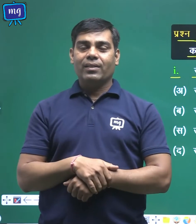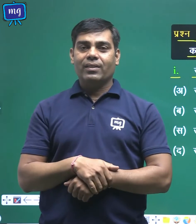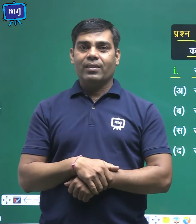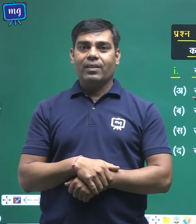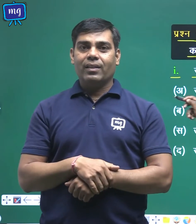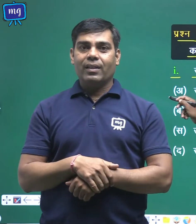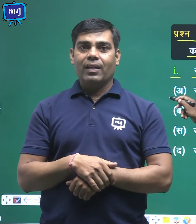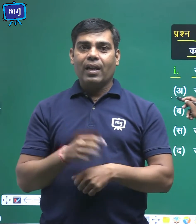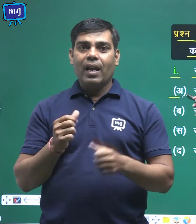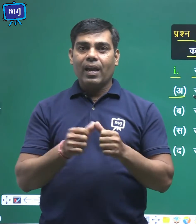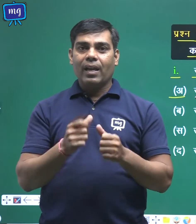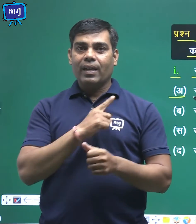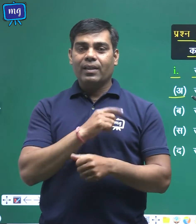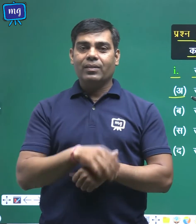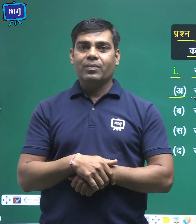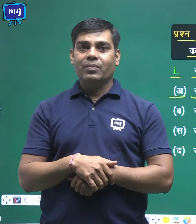अ